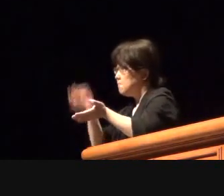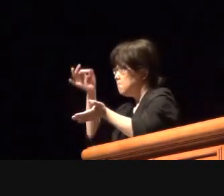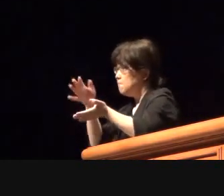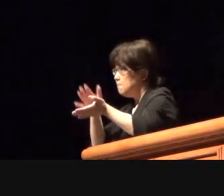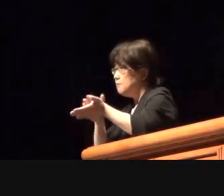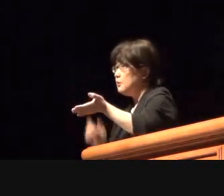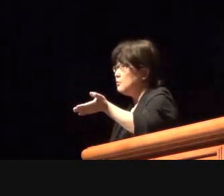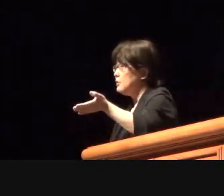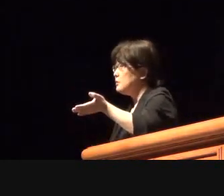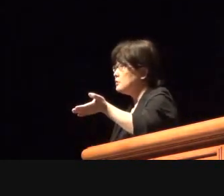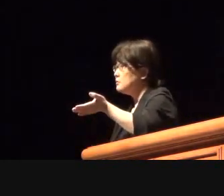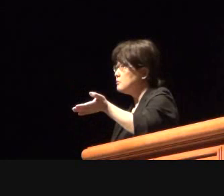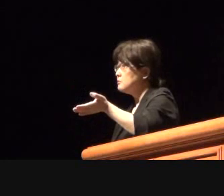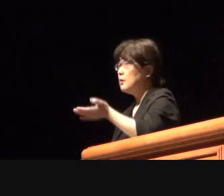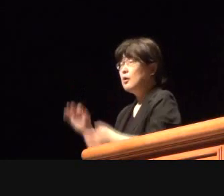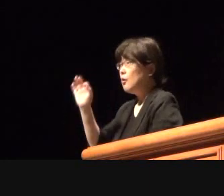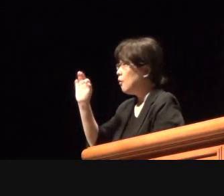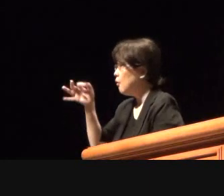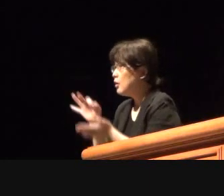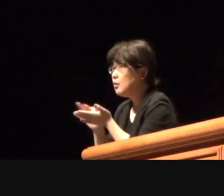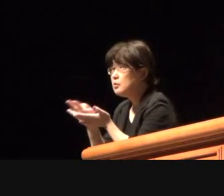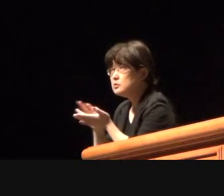どこにお金を使うのか、